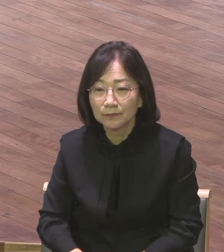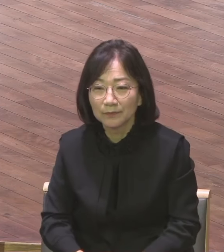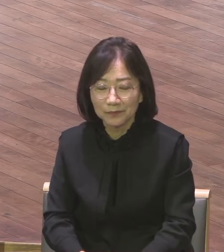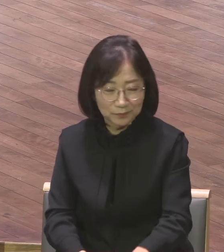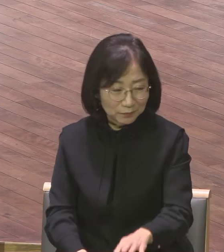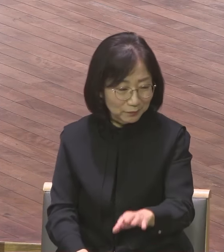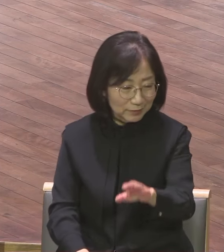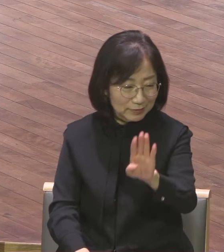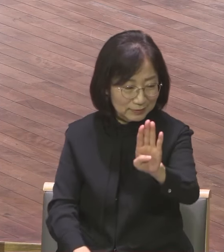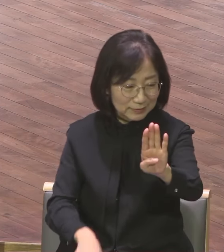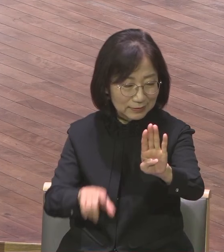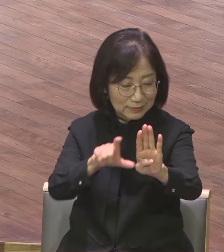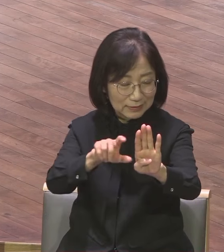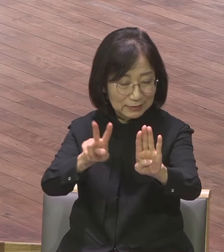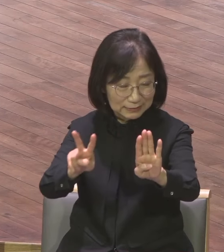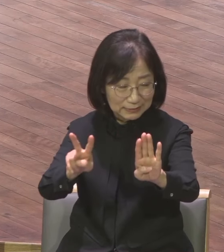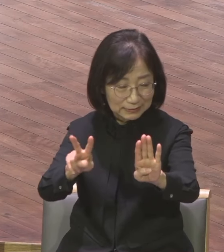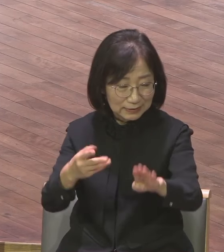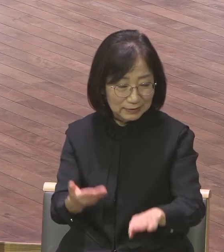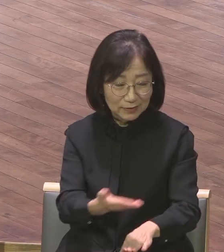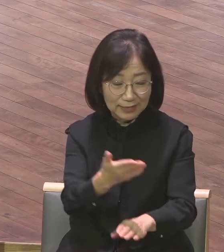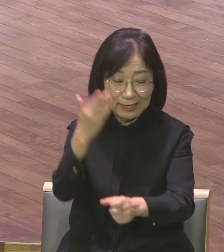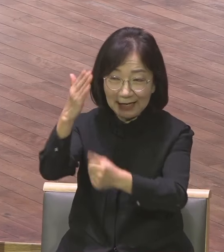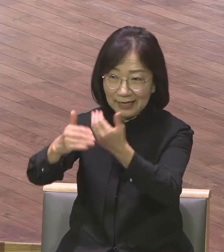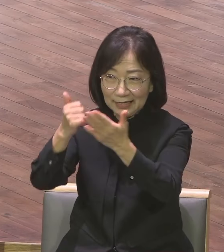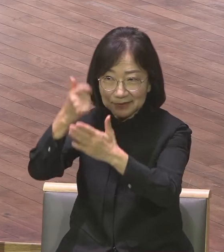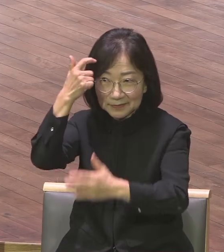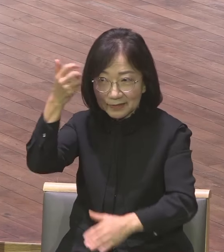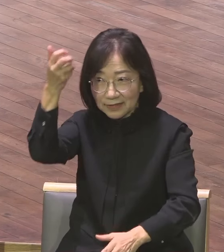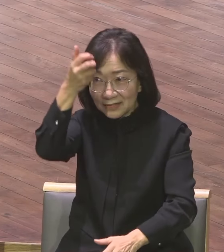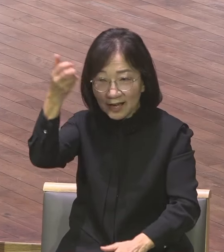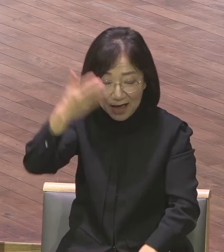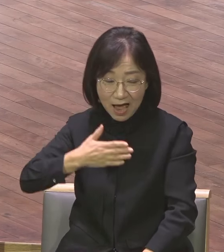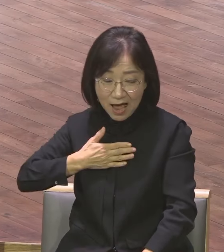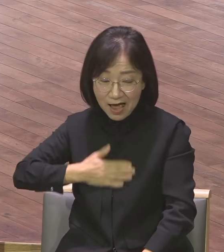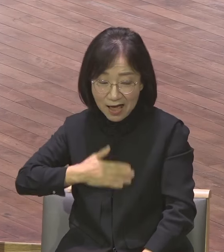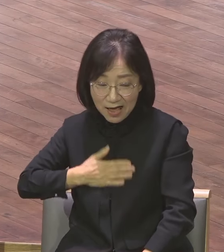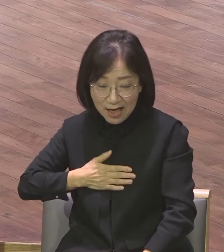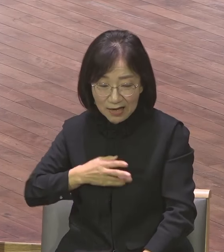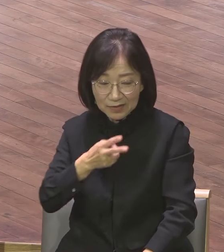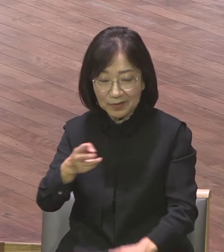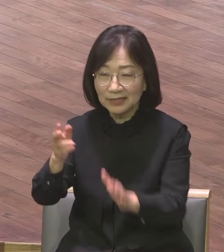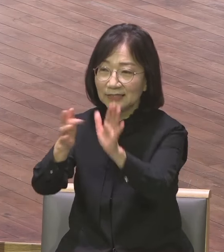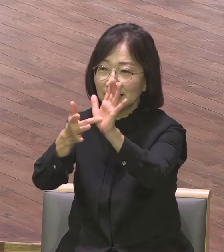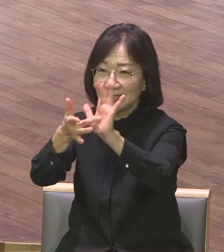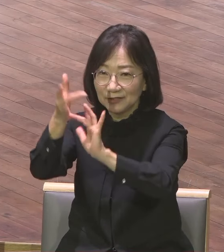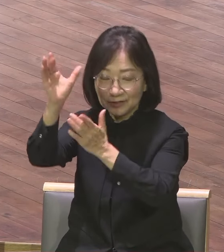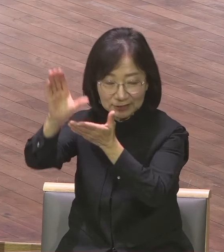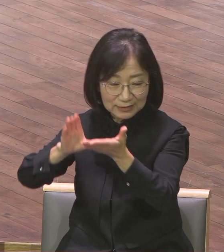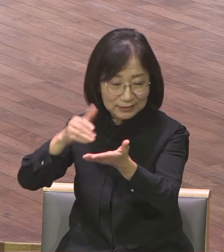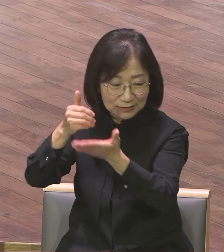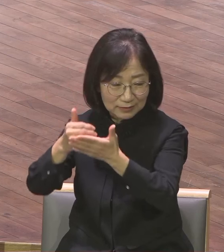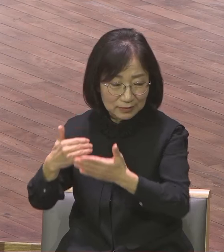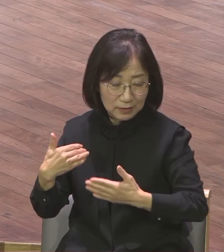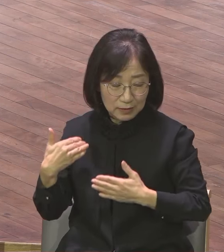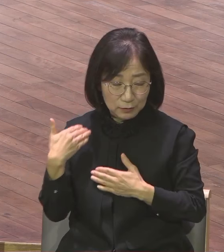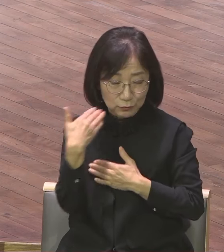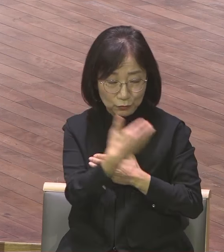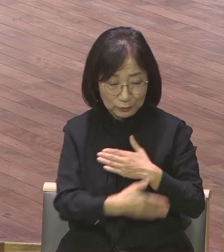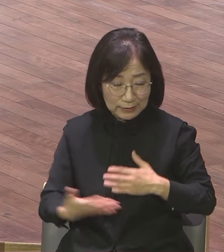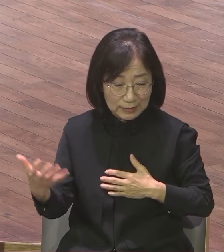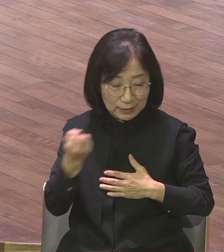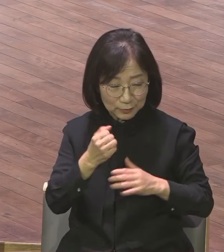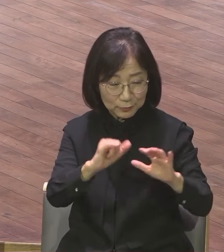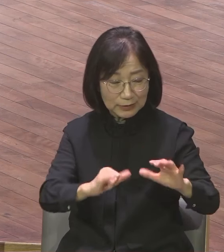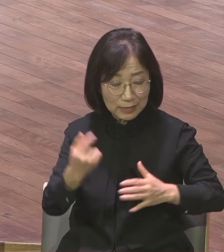3절입니다. 이로써 너희가 하나님의 영을 알지니 곧 예수 그리스도께서 육체로 오신 것을